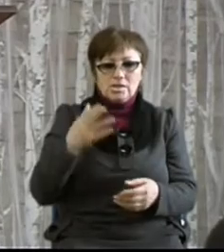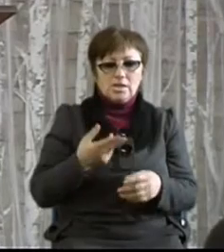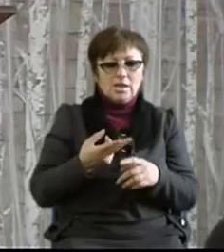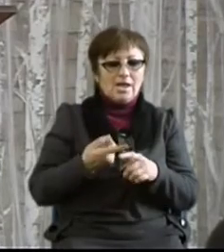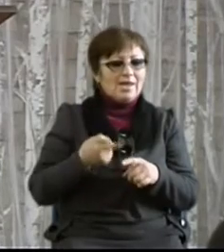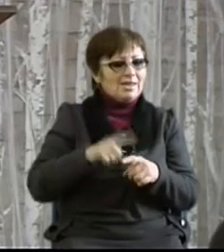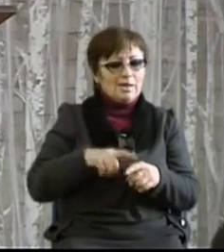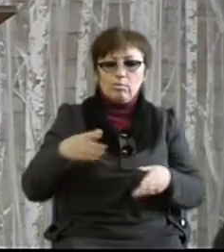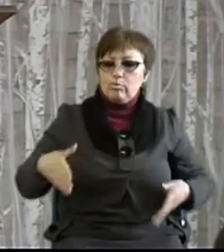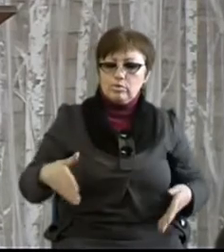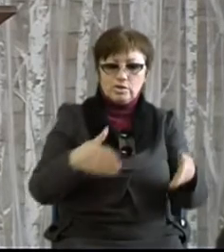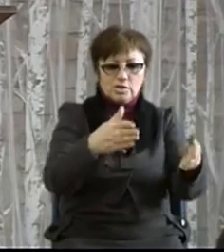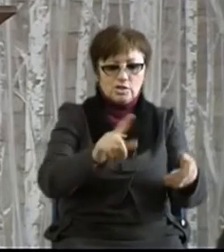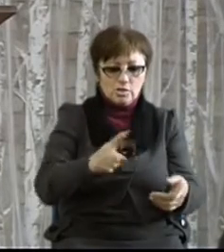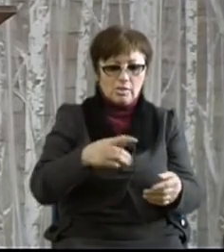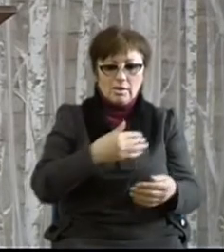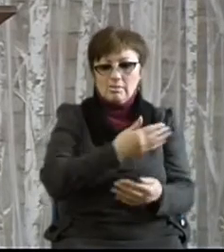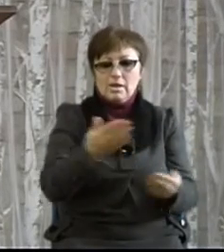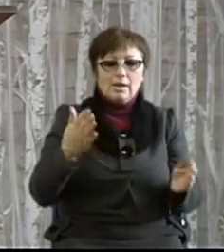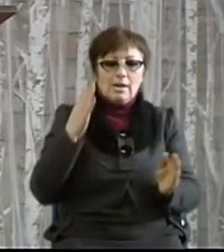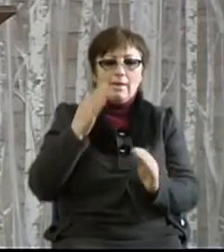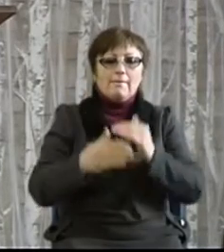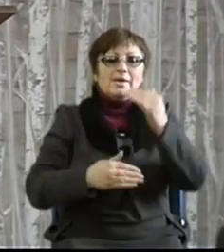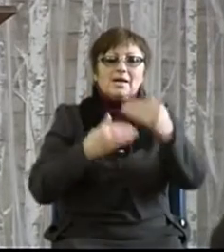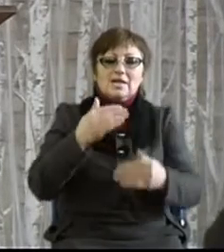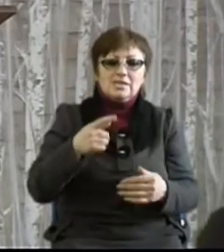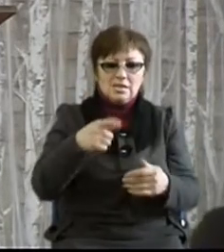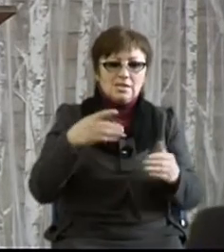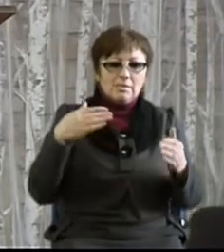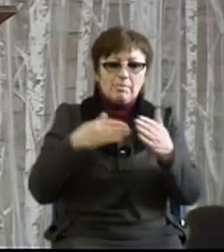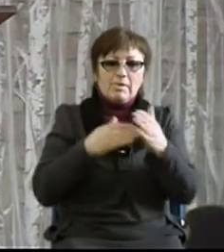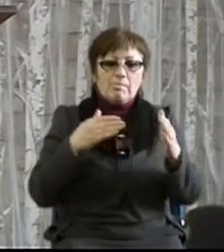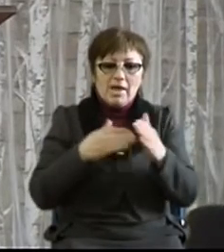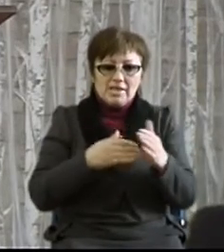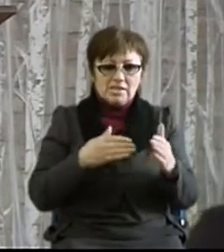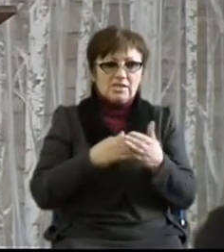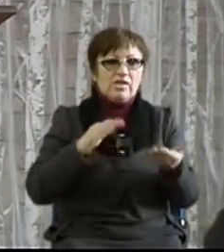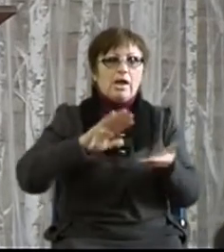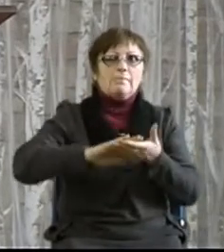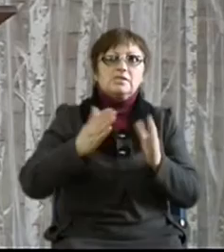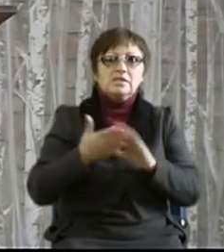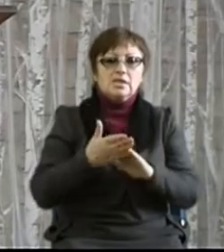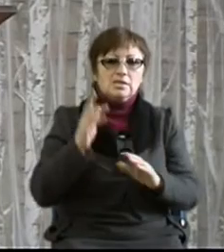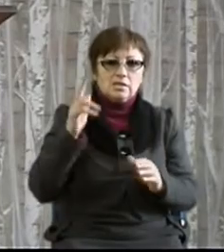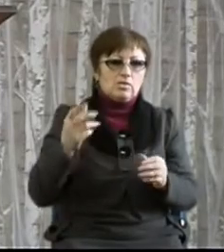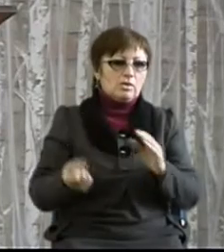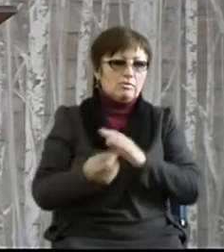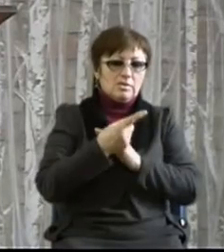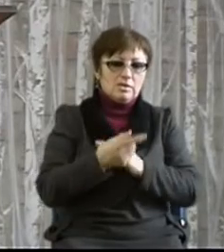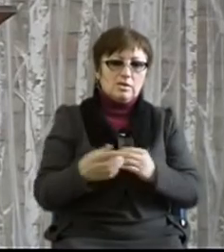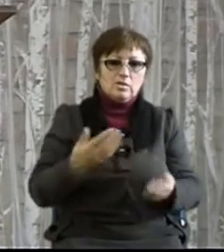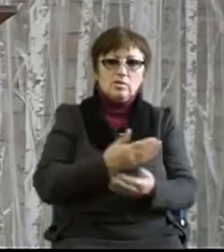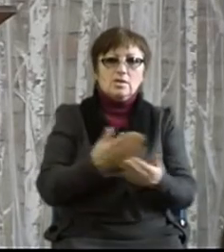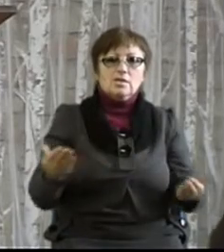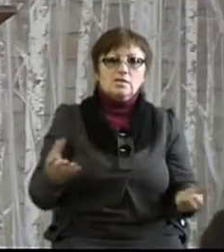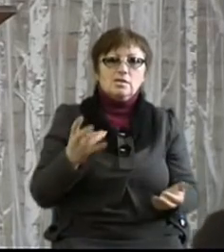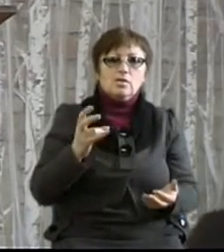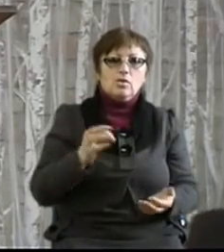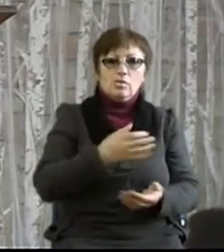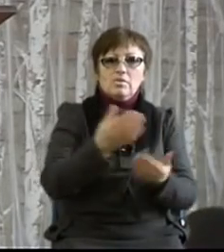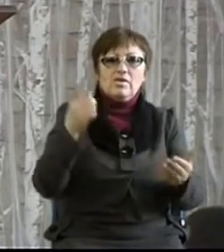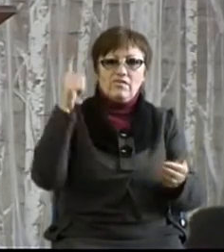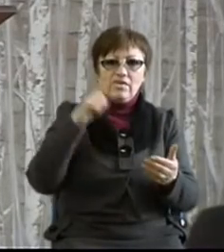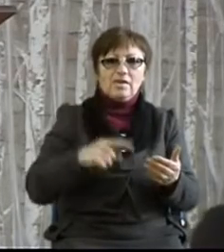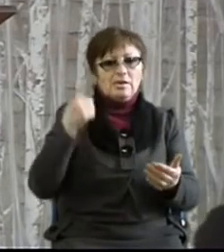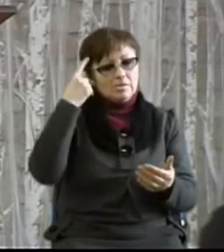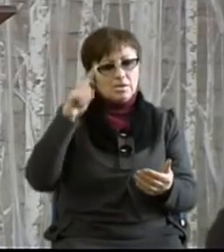пути. Чтобы мы проходили те препятствия, те обстоятельства, которые возникают у нас. Но мы верим и